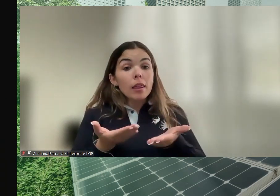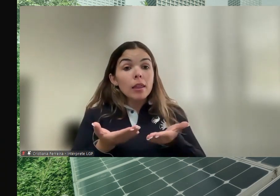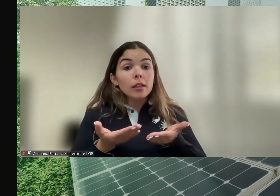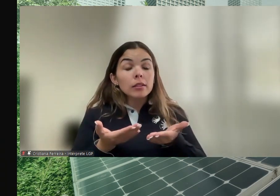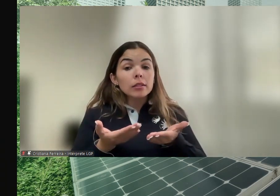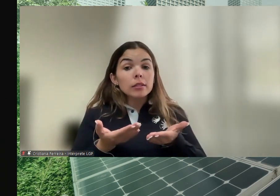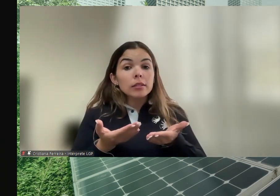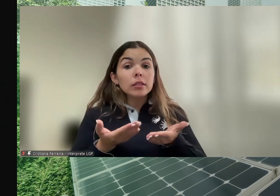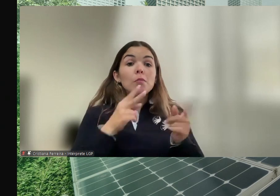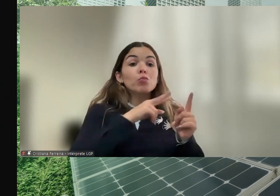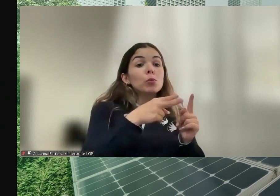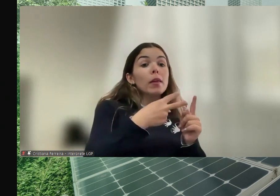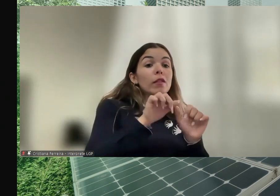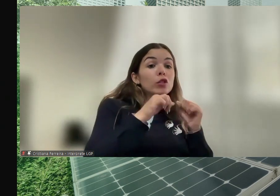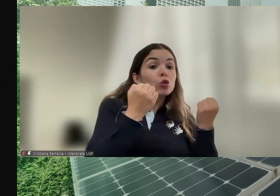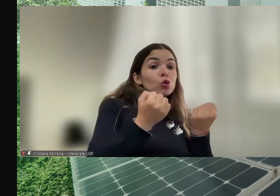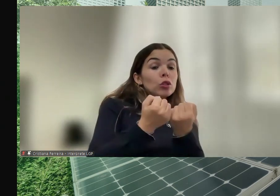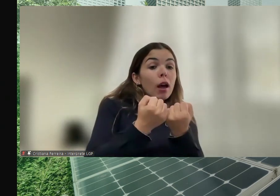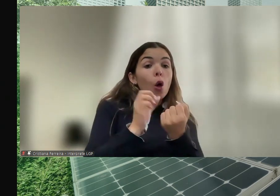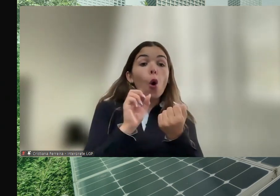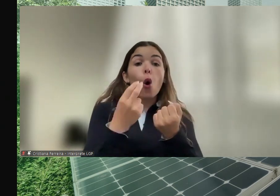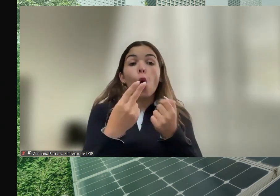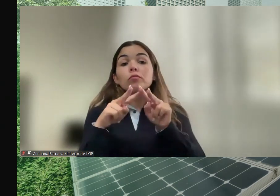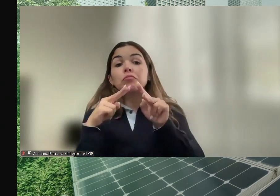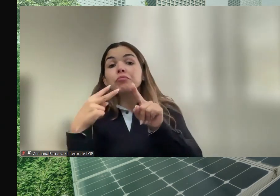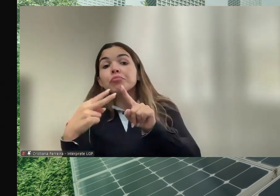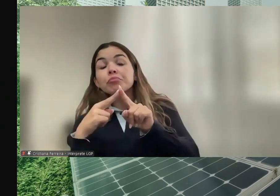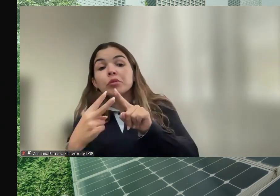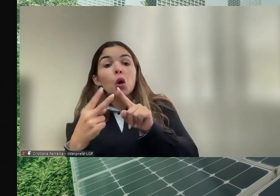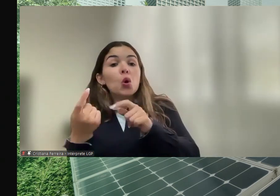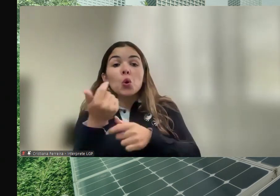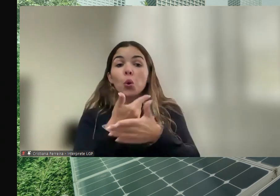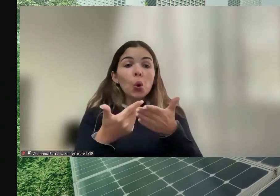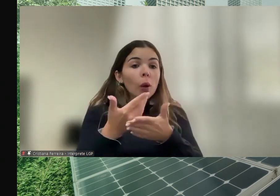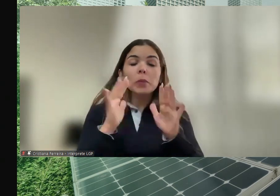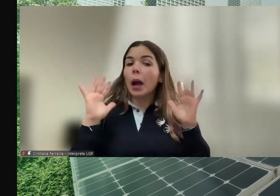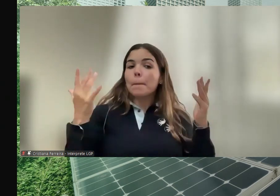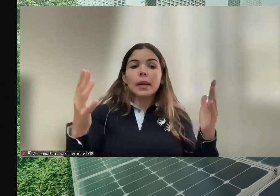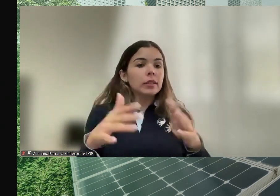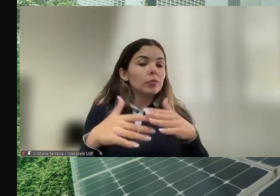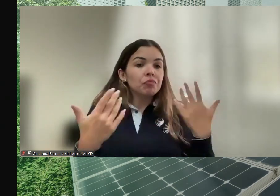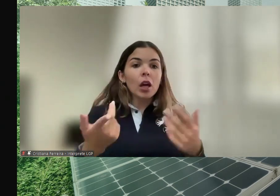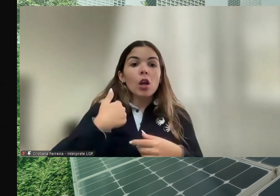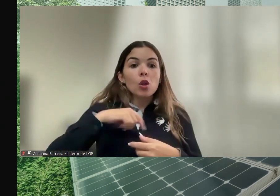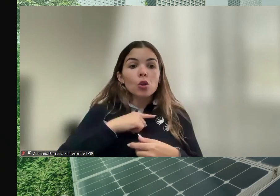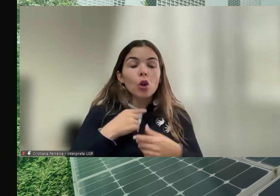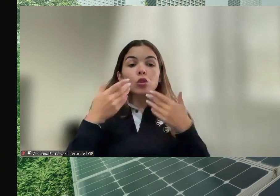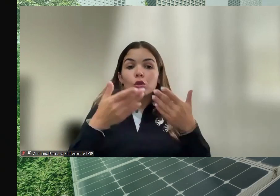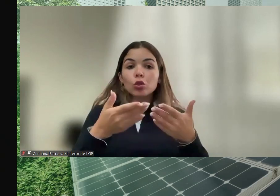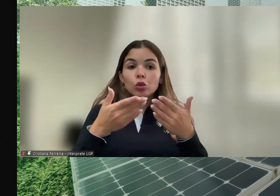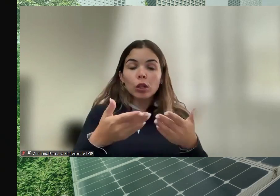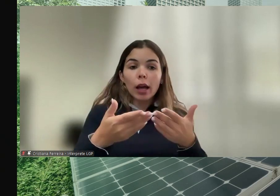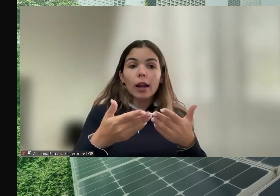vista social, seja do ponto de vista económico, ambiental. Portanto, estamos a contribuir através de uma